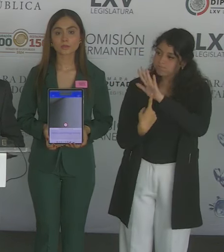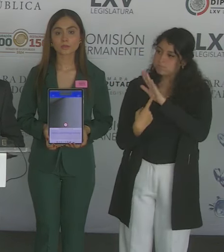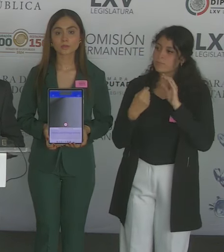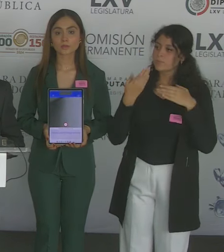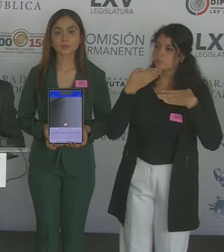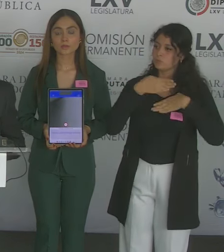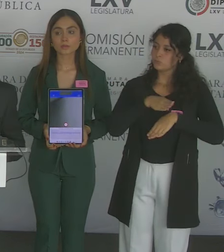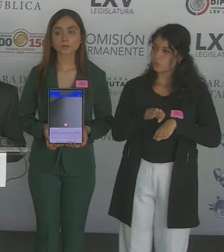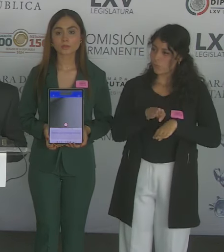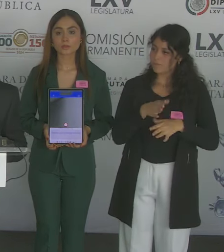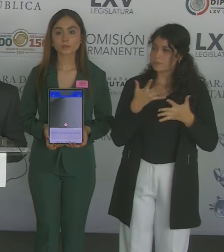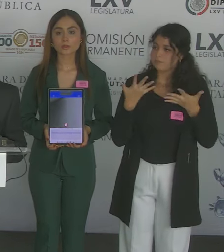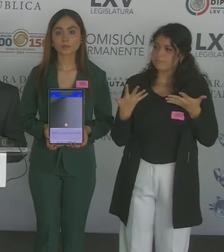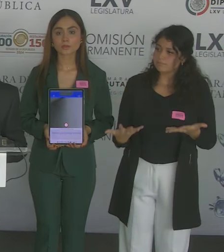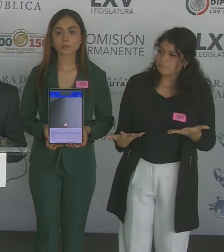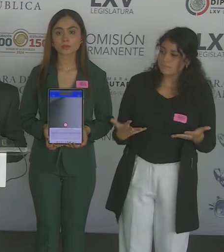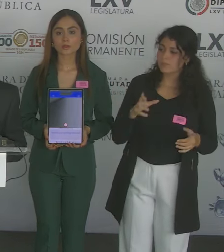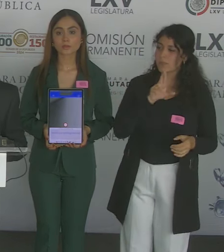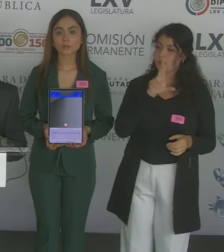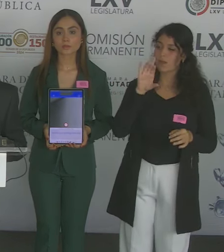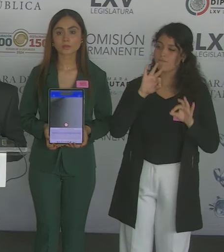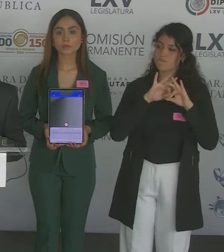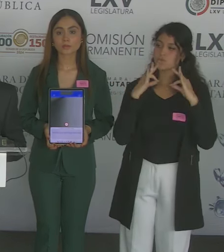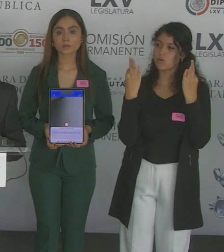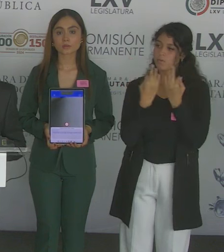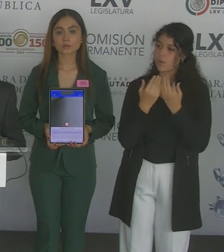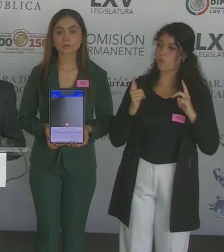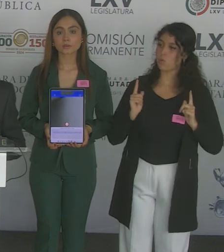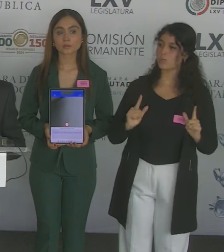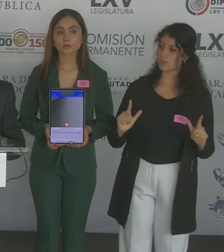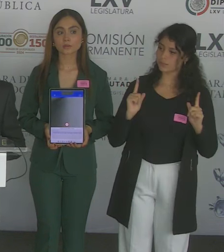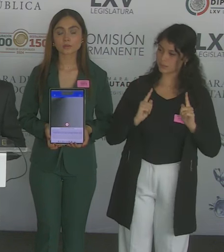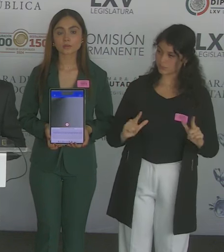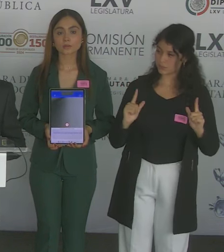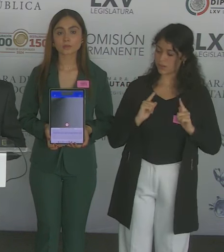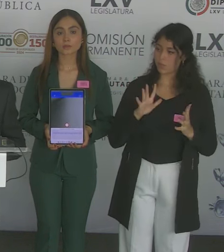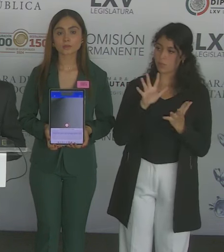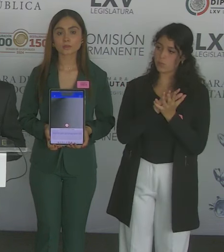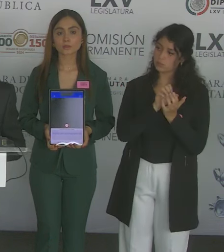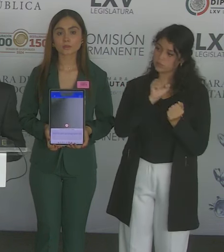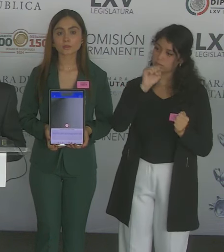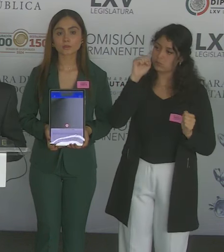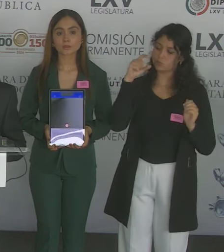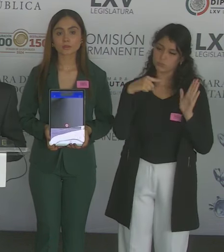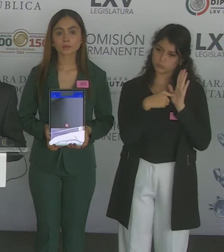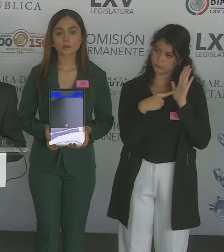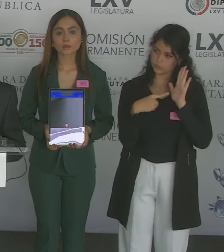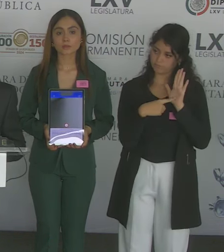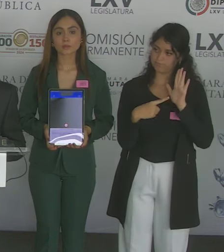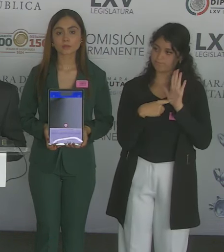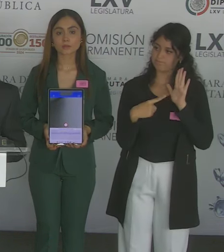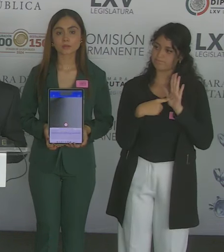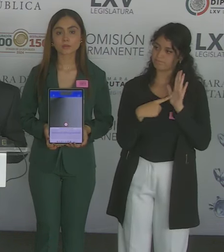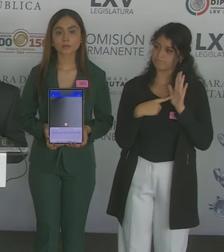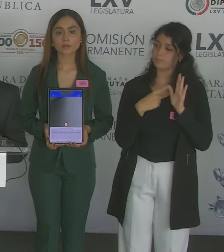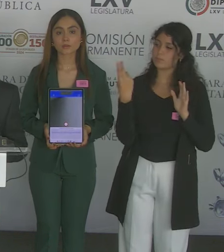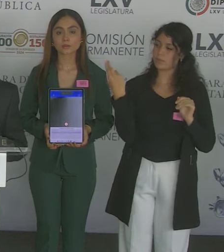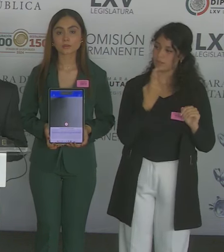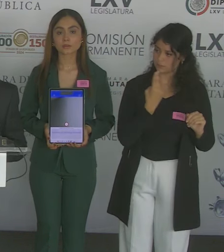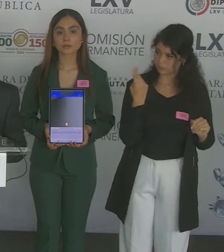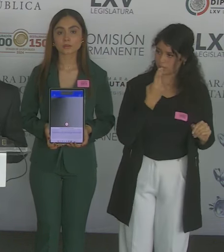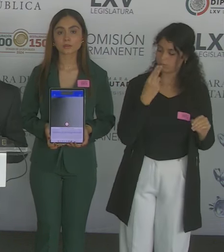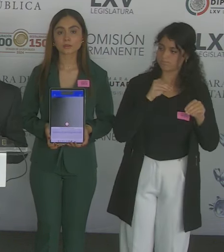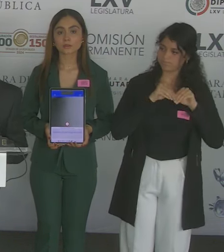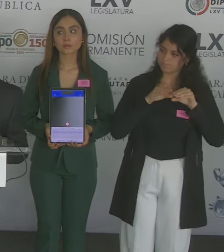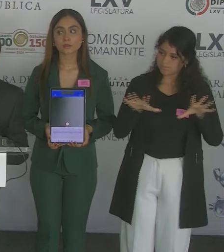eh la reforma judicial en la Constitución sobre la necesidad de aclarar la